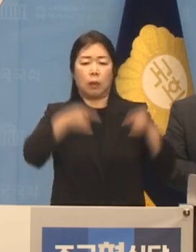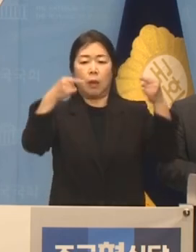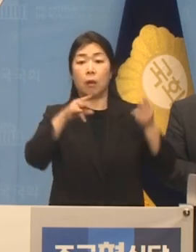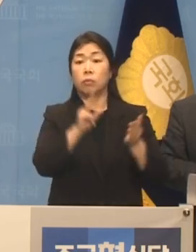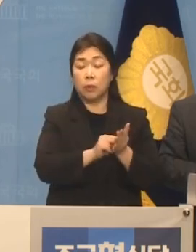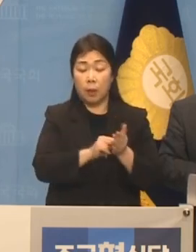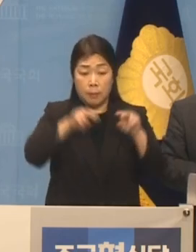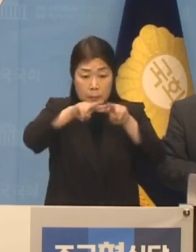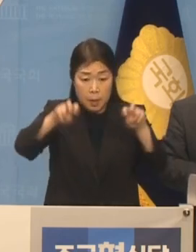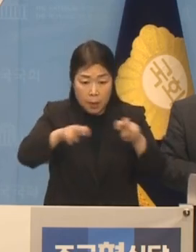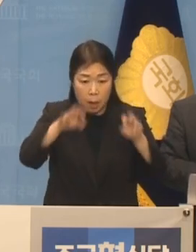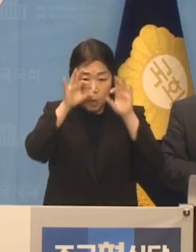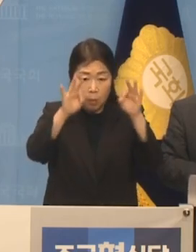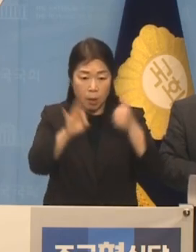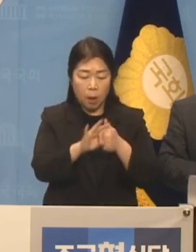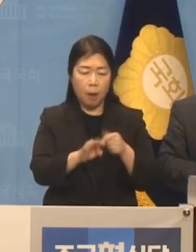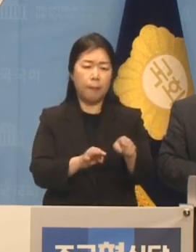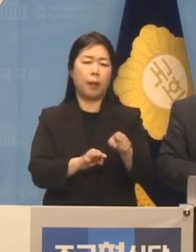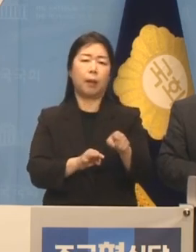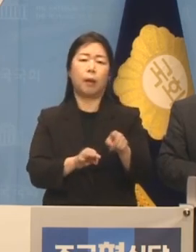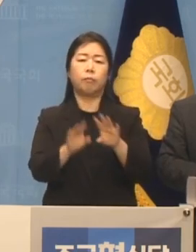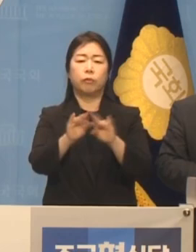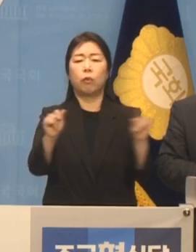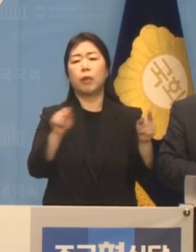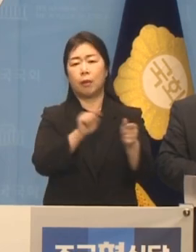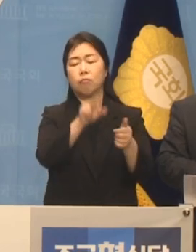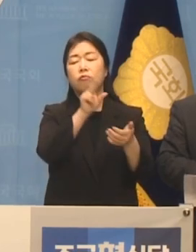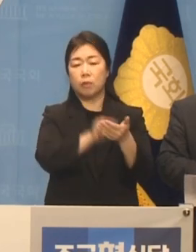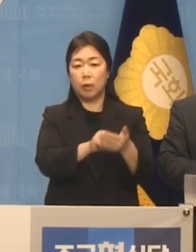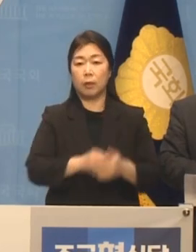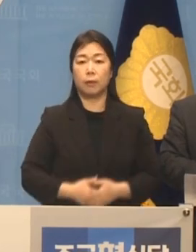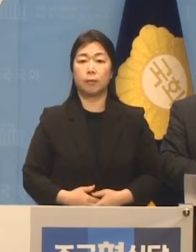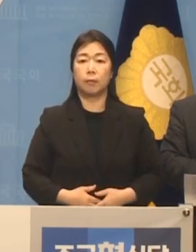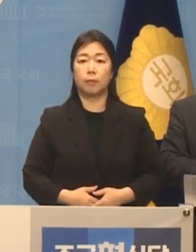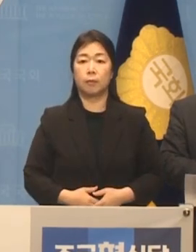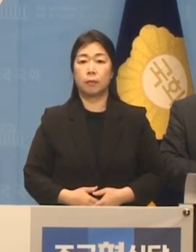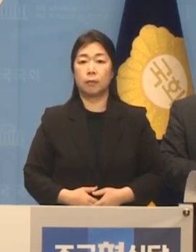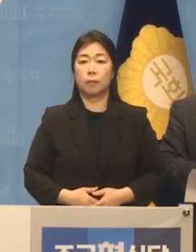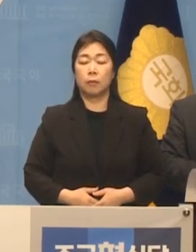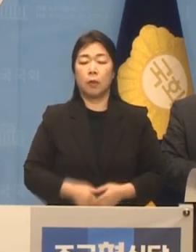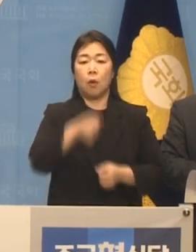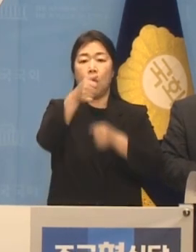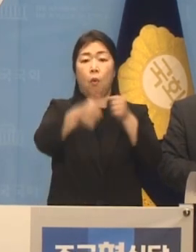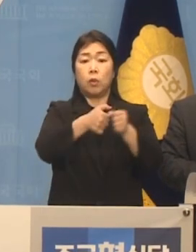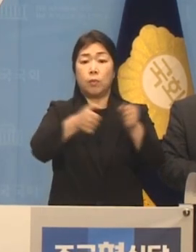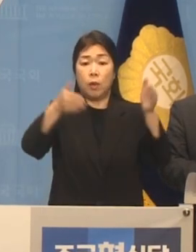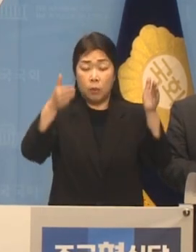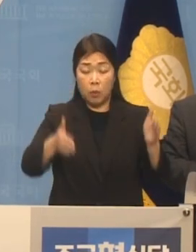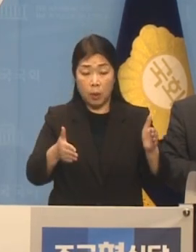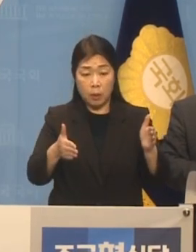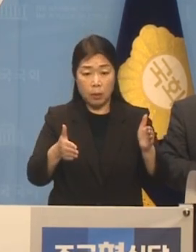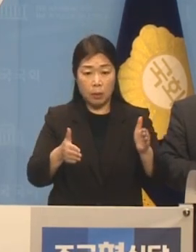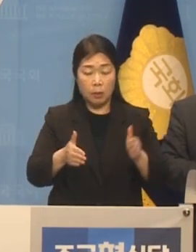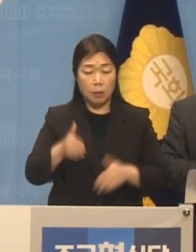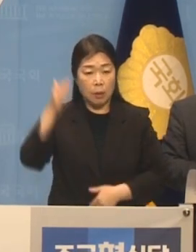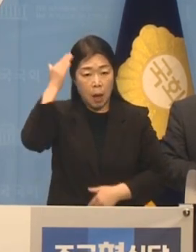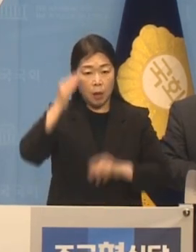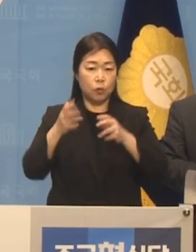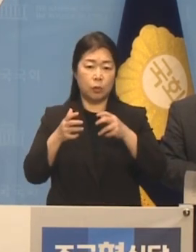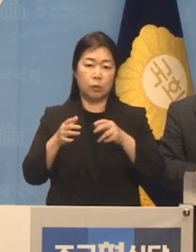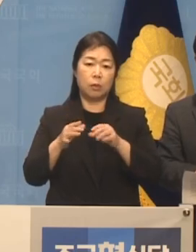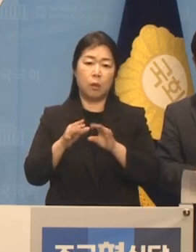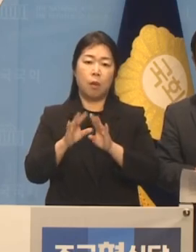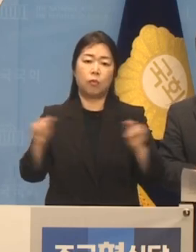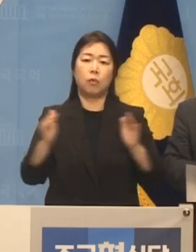들어가면 어김없이 부동산과 만나게 됩니다. 이렇게 반세기 이상 흘러오면서 대한민국은 부동산 투기